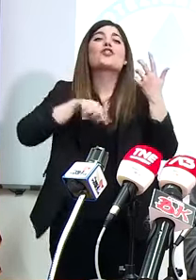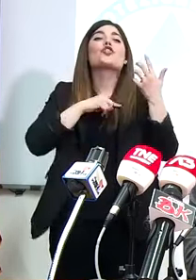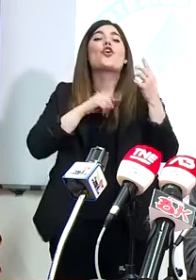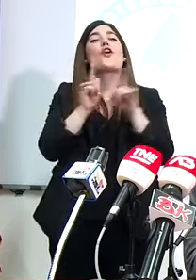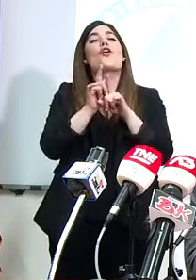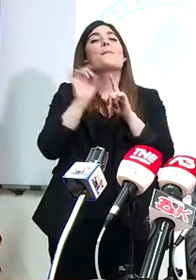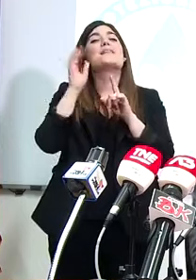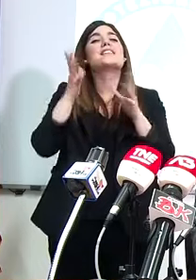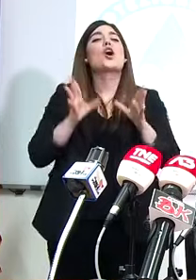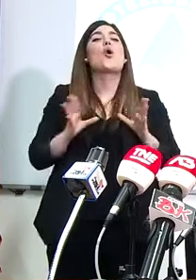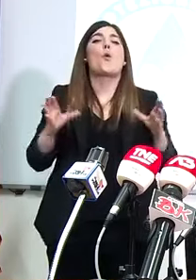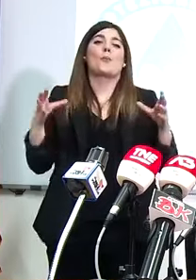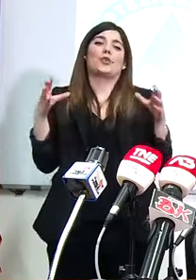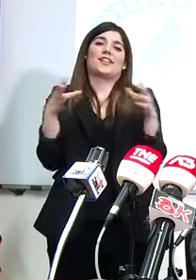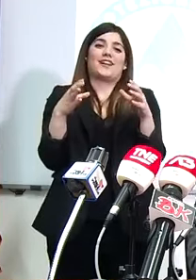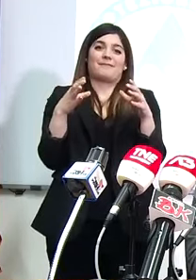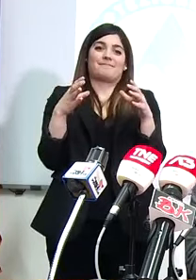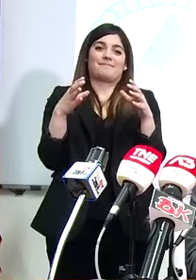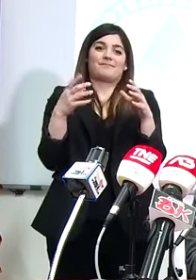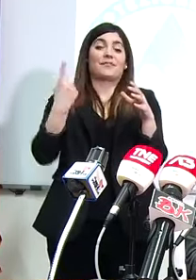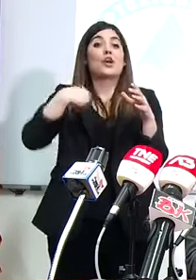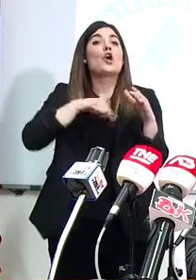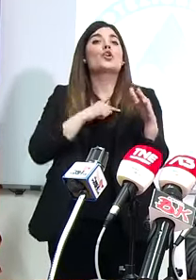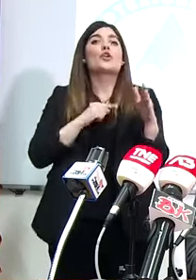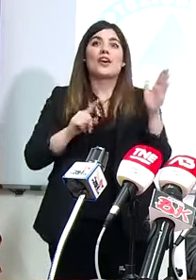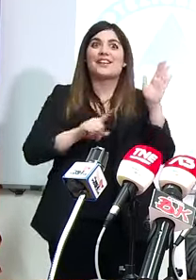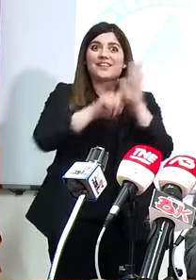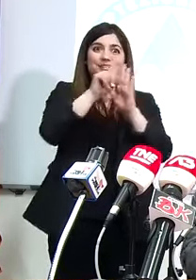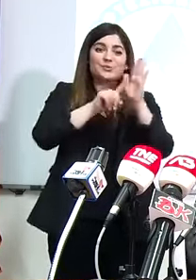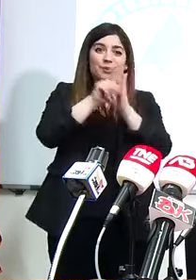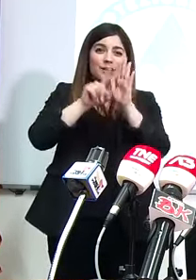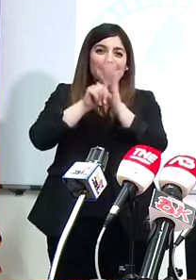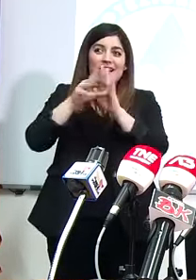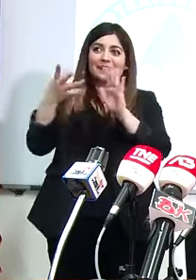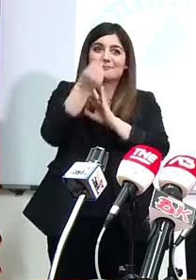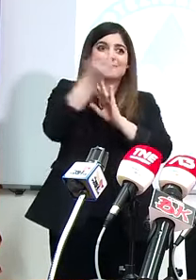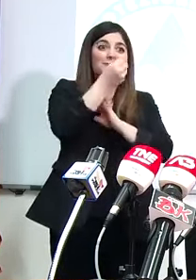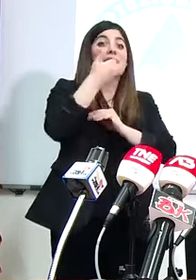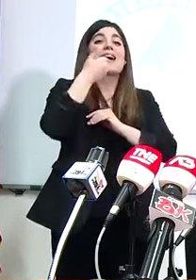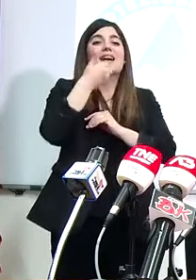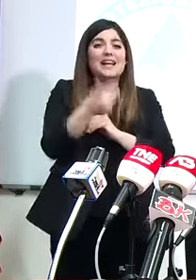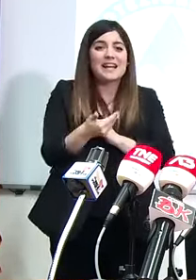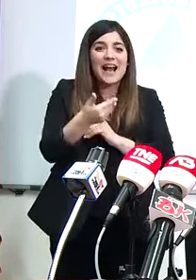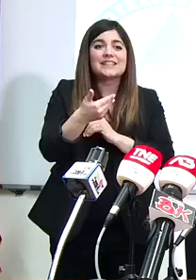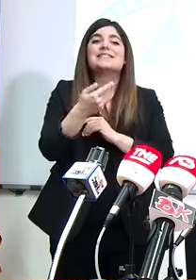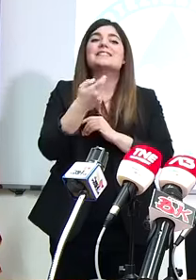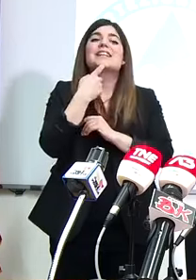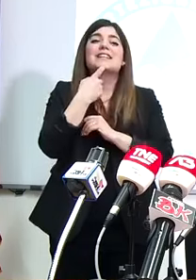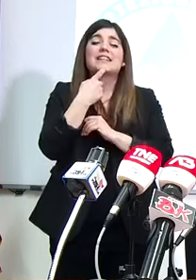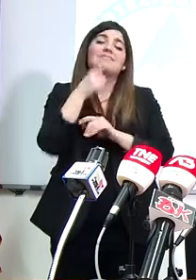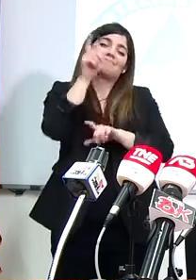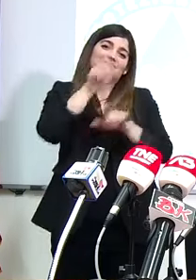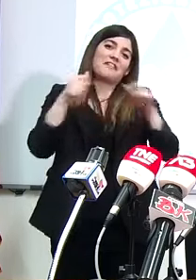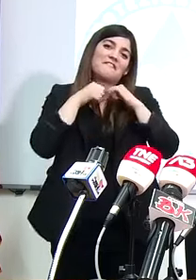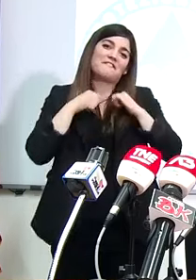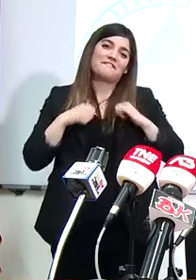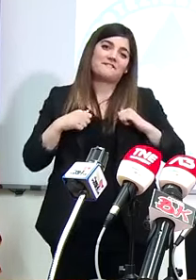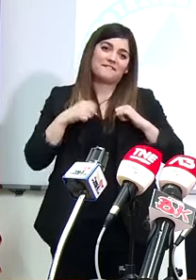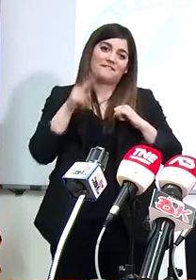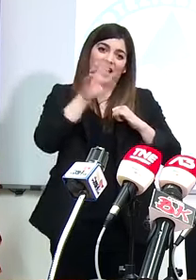non tanti risultati non li raggiungevamo se non c'erano i veneti coalizzati contro questo virus dopo di che